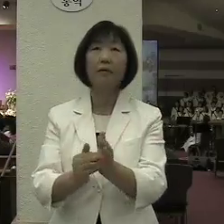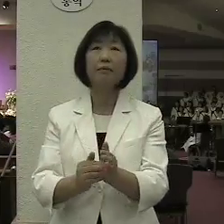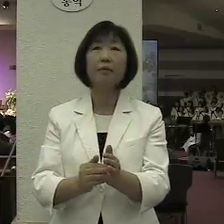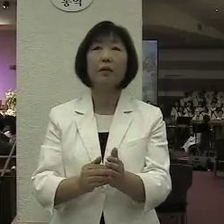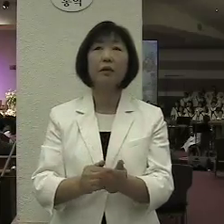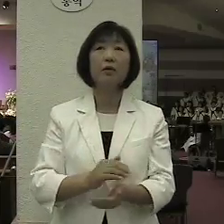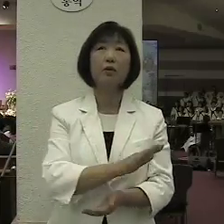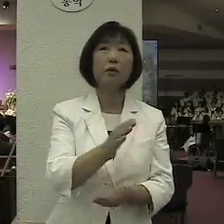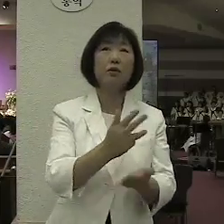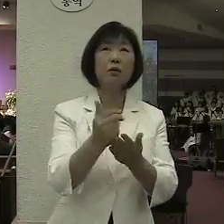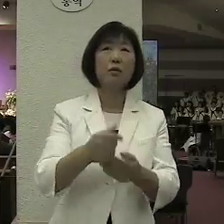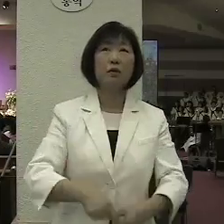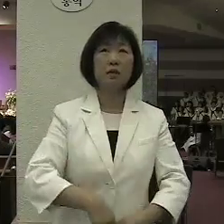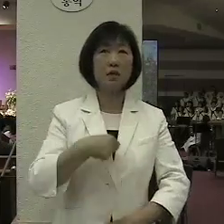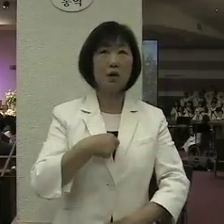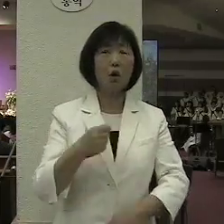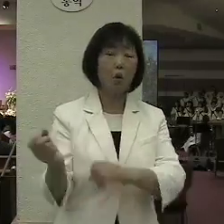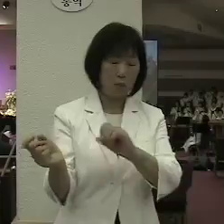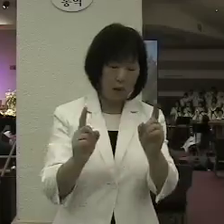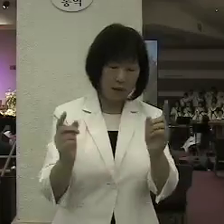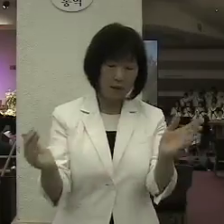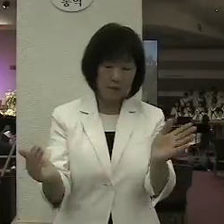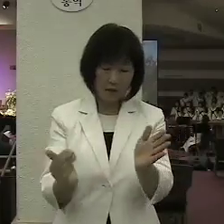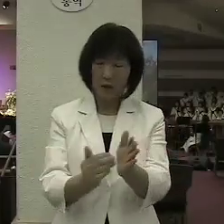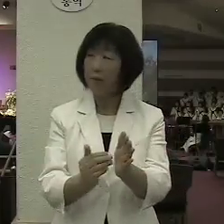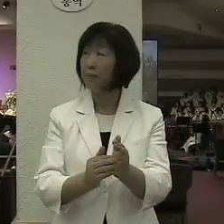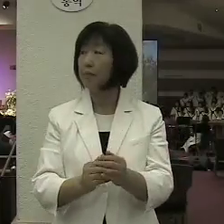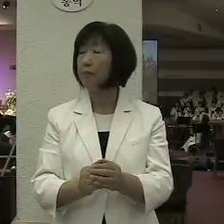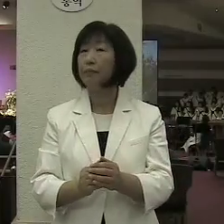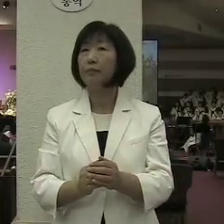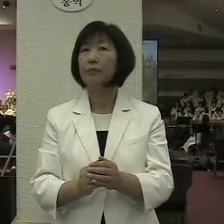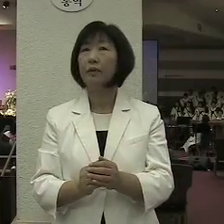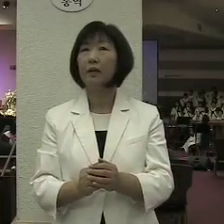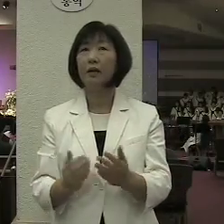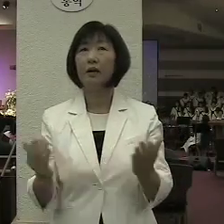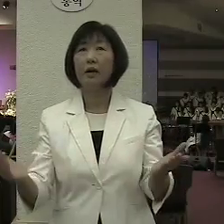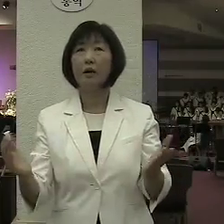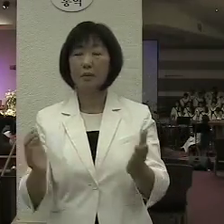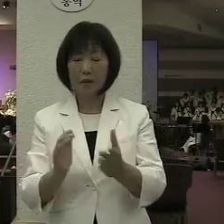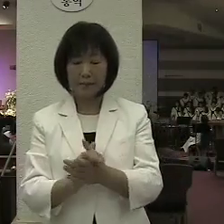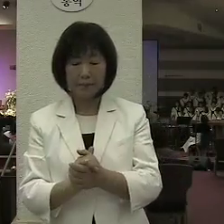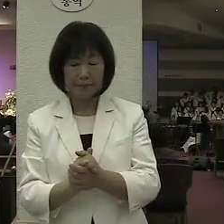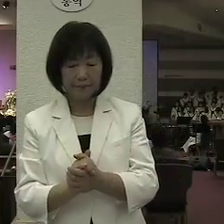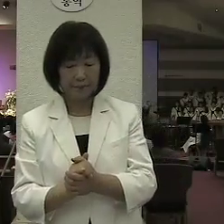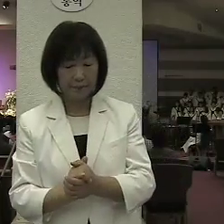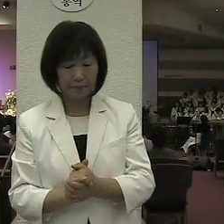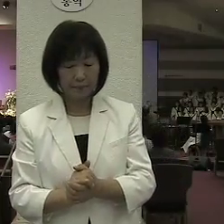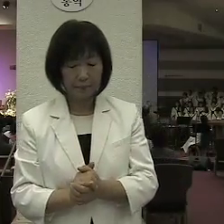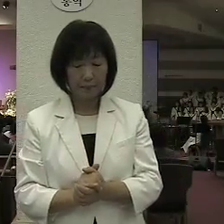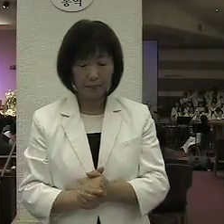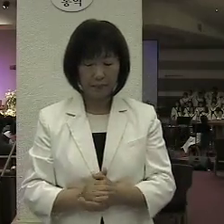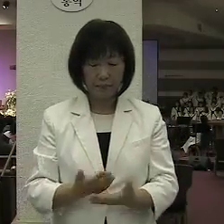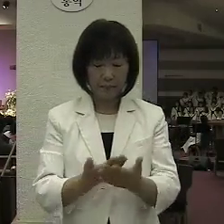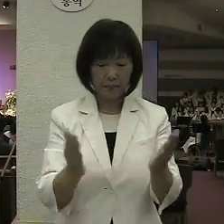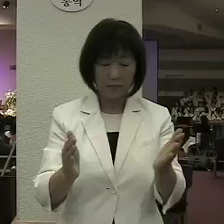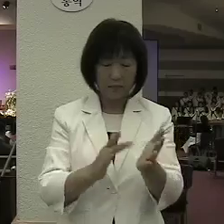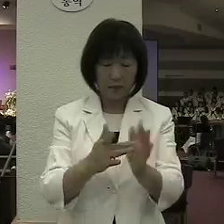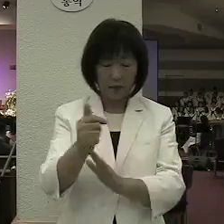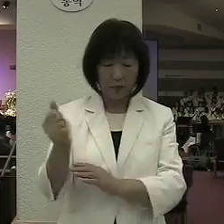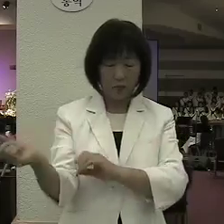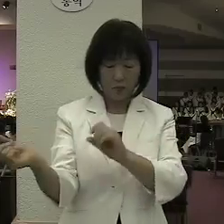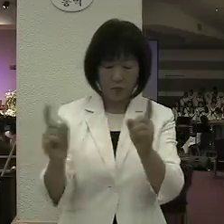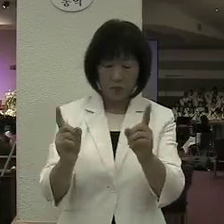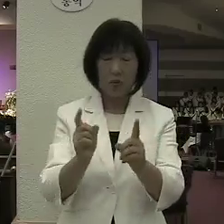나눴습니다. 한쪽에서 우리 주님 부활하셨습니다. 또 다른 쪽에서는 우리 주님 진실로